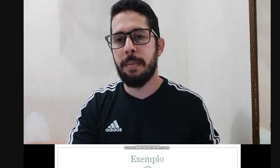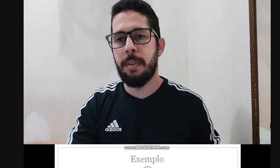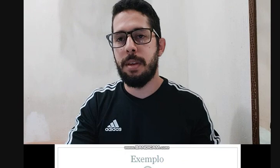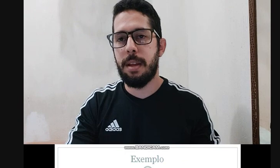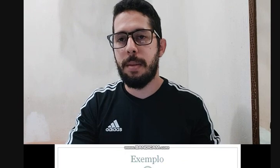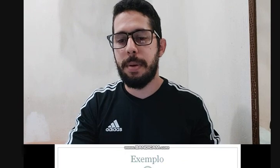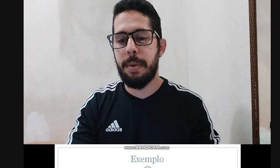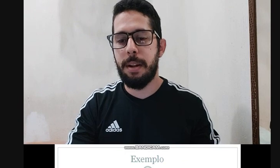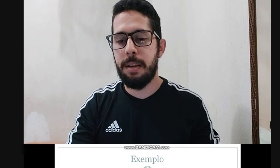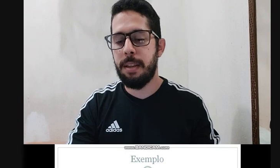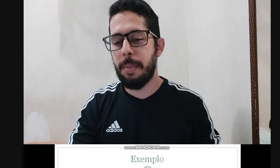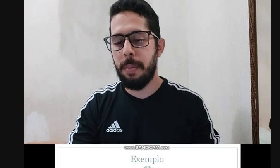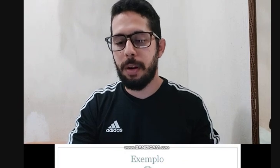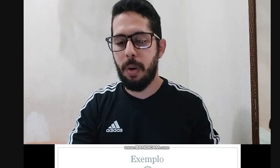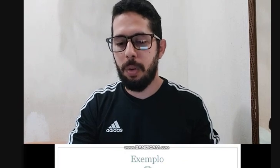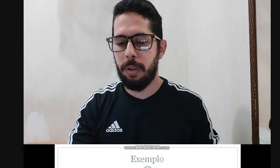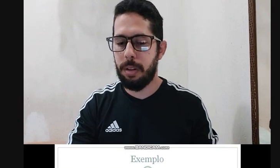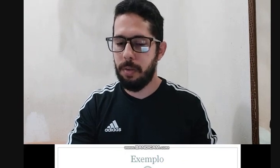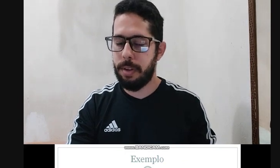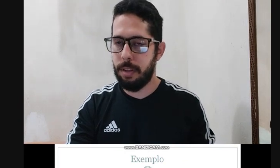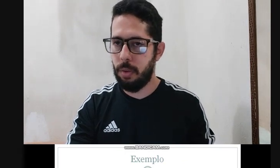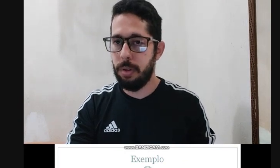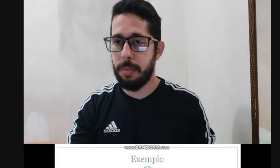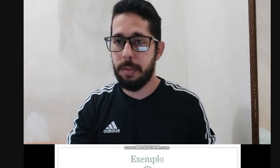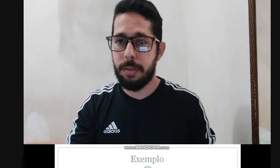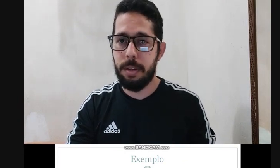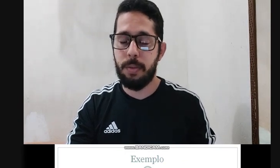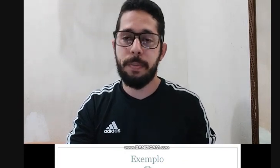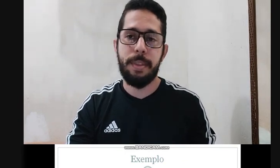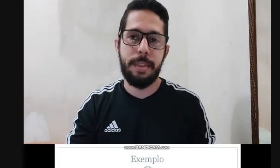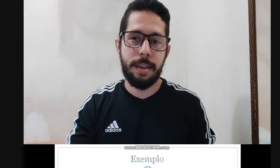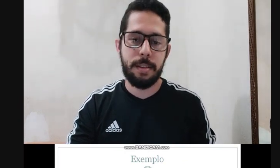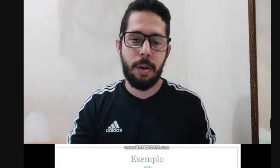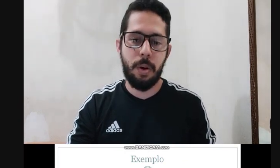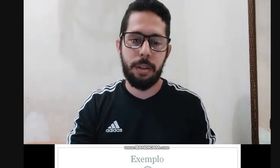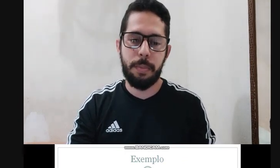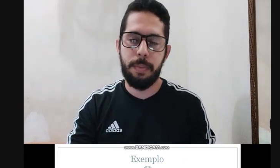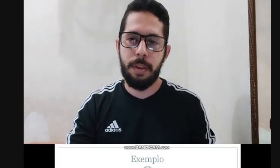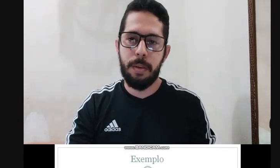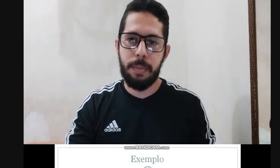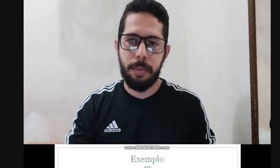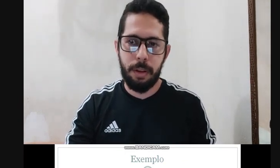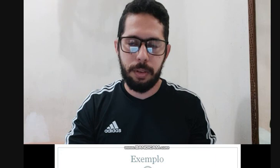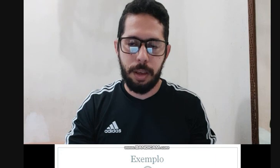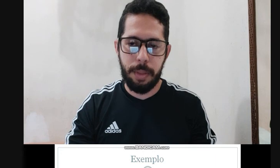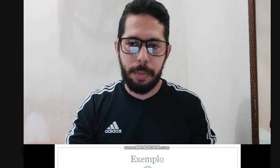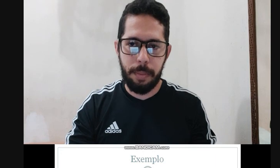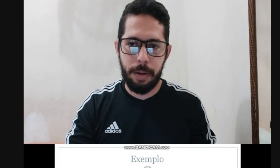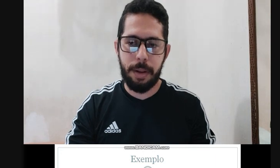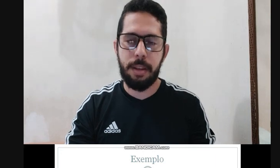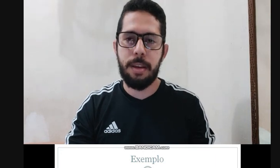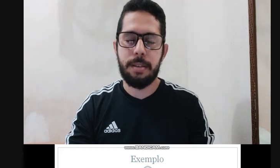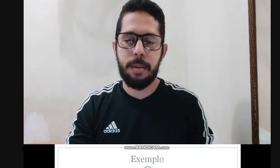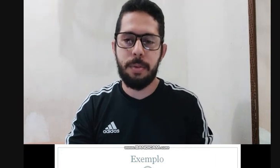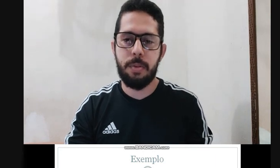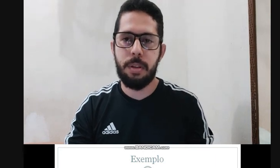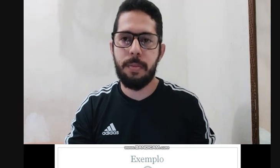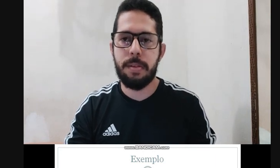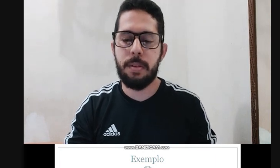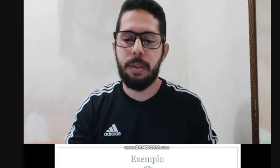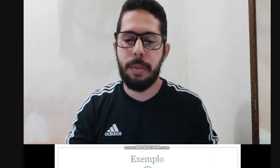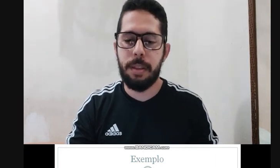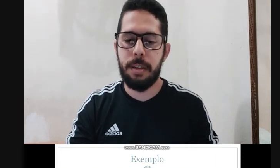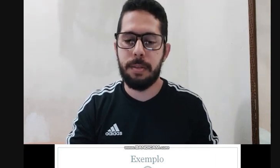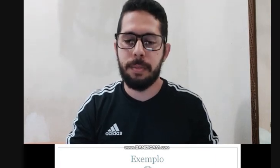matriz, que está na primeira linha e na primeira coluna. Então, eu vou fazer 2 menos 5 nessa ordem. Primeiro o termo da primeira matriz e depois o